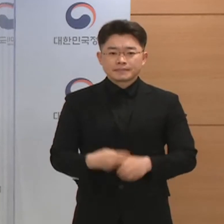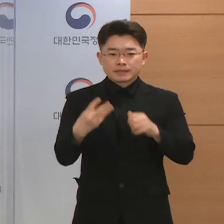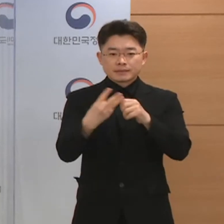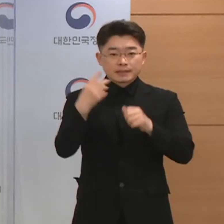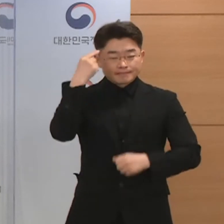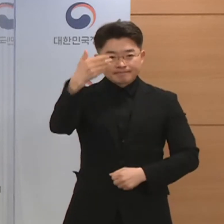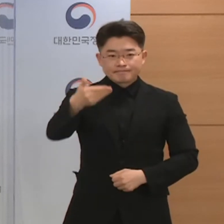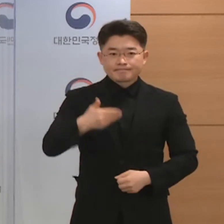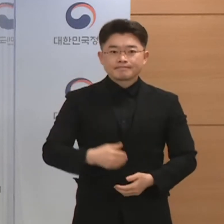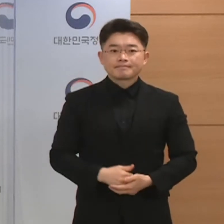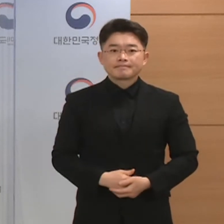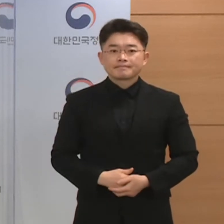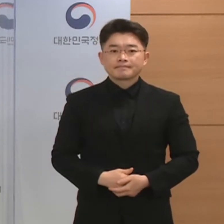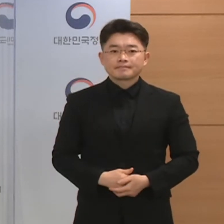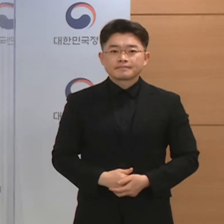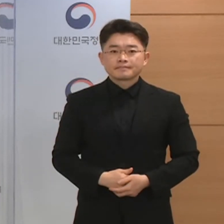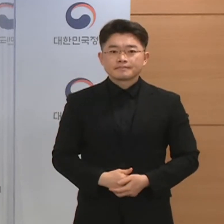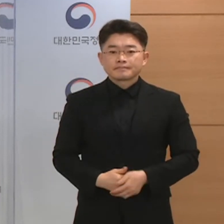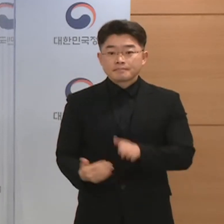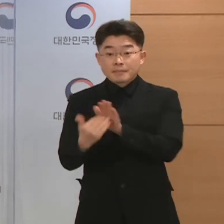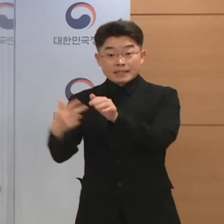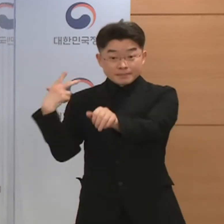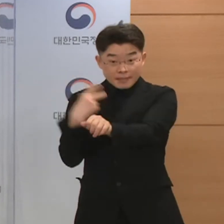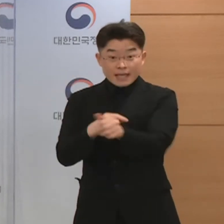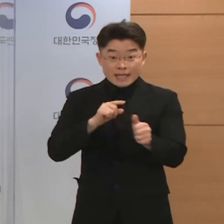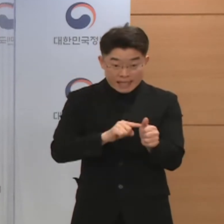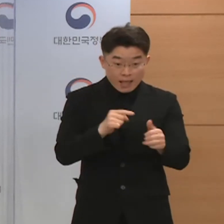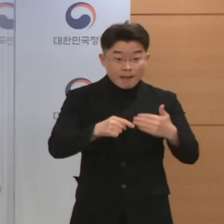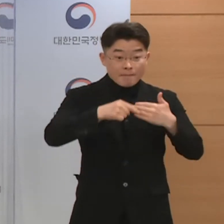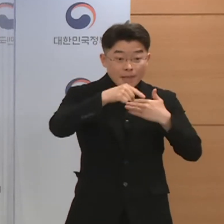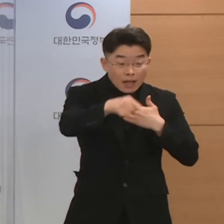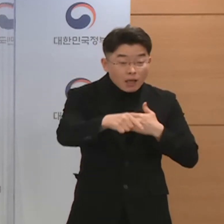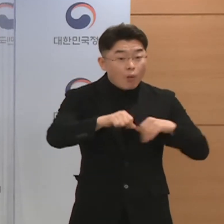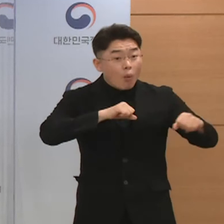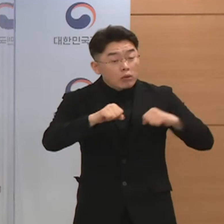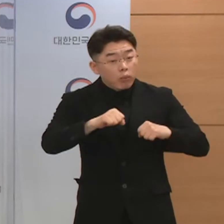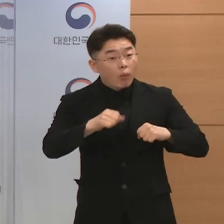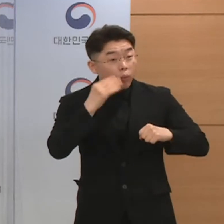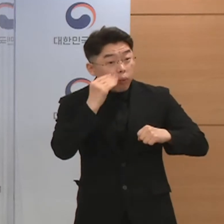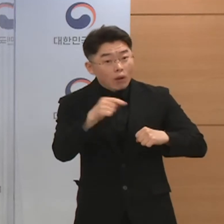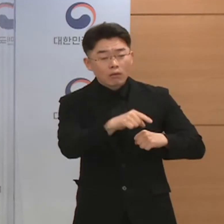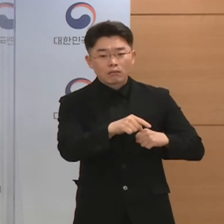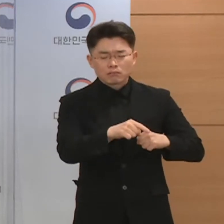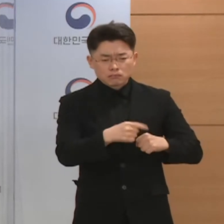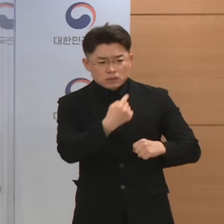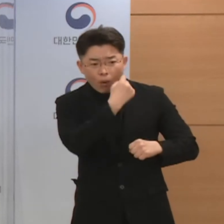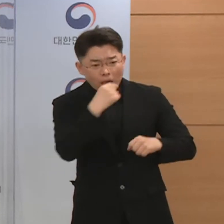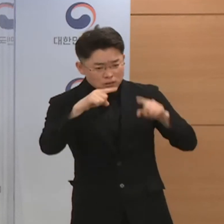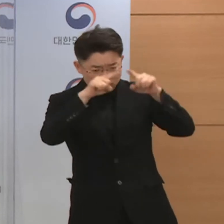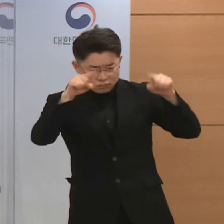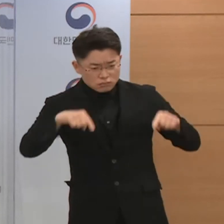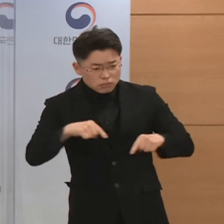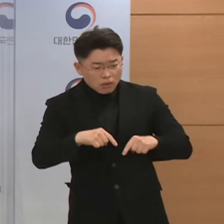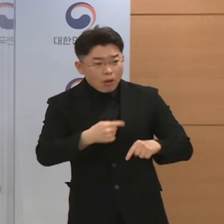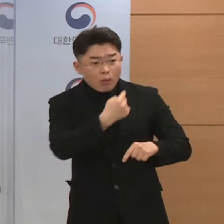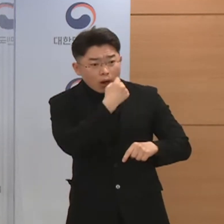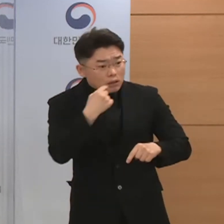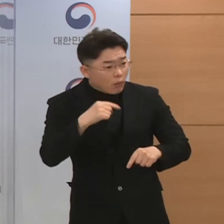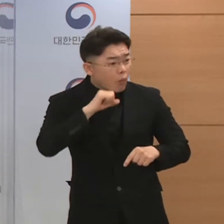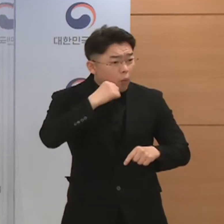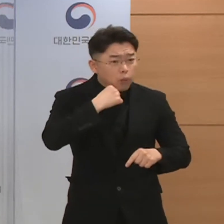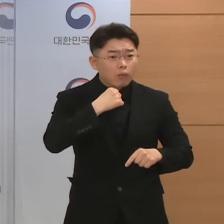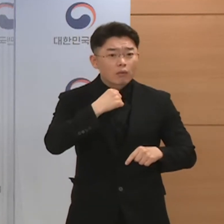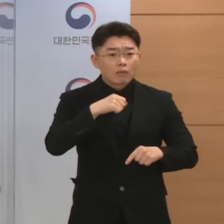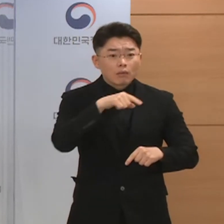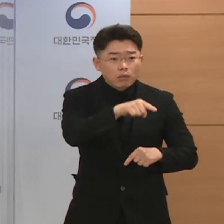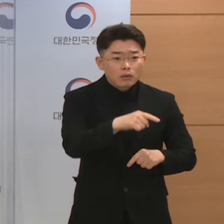질문입니다. 백신 접종자의 야외 활동이 시작되면 증명서를 확인한다고 해도 접종자와 비접종자의 구분이